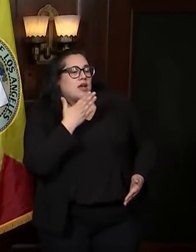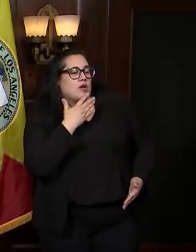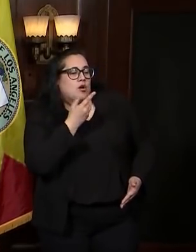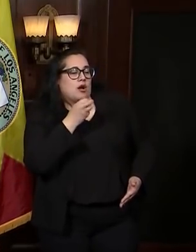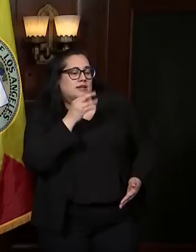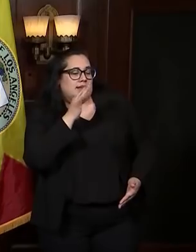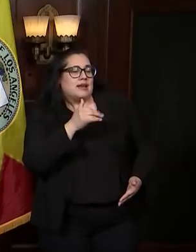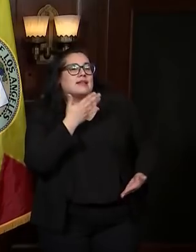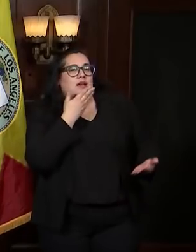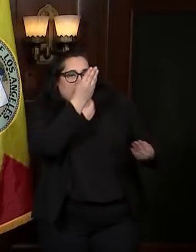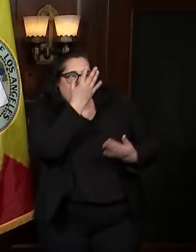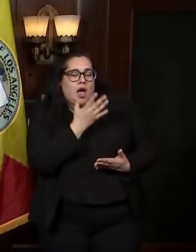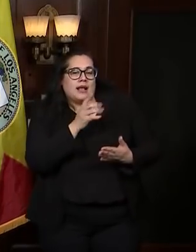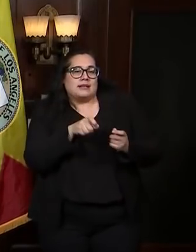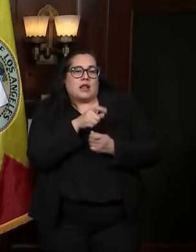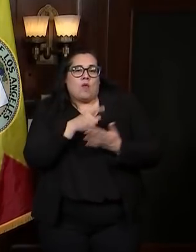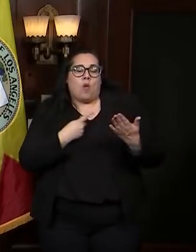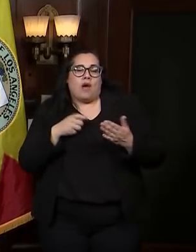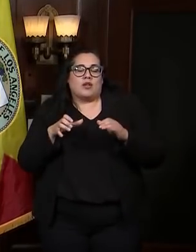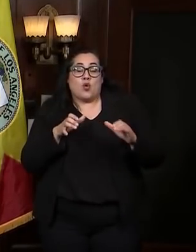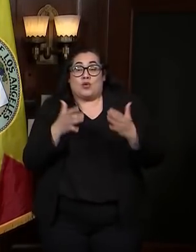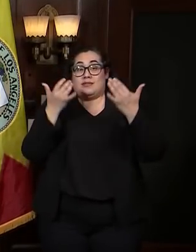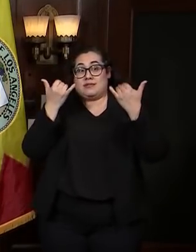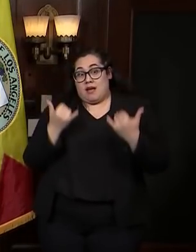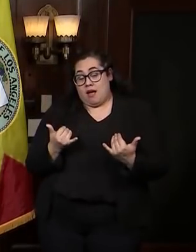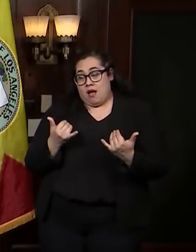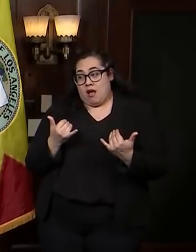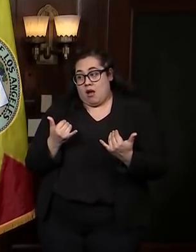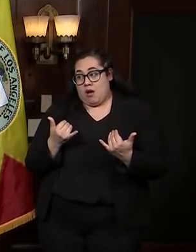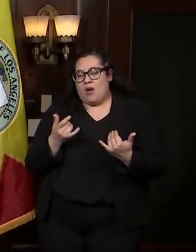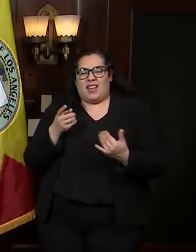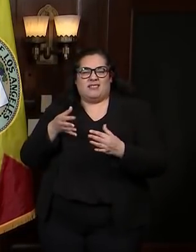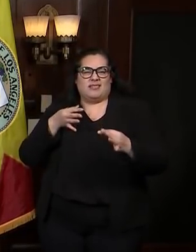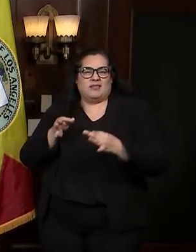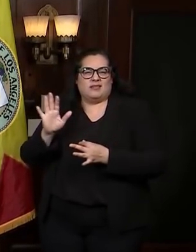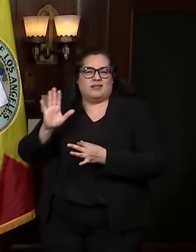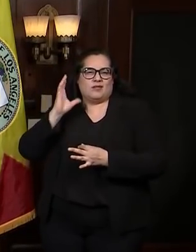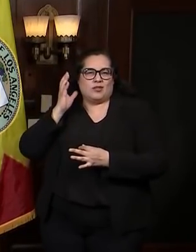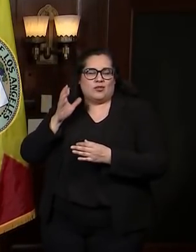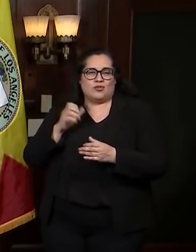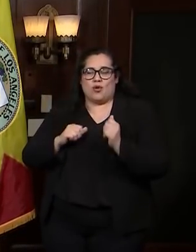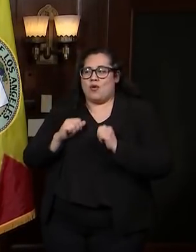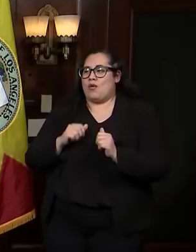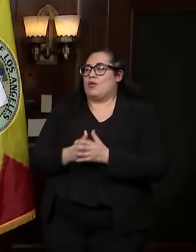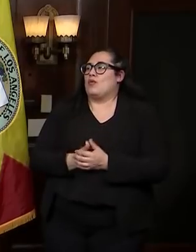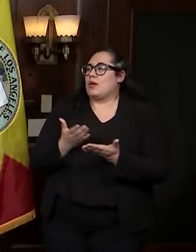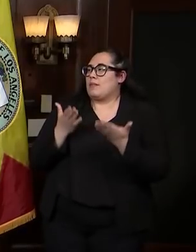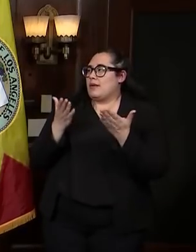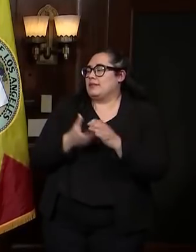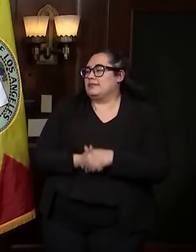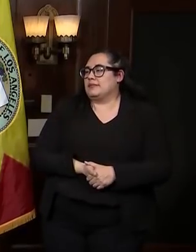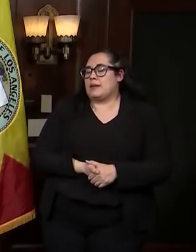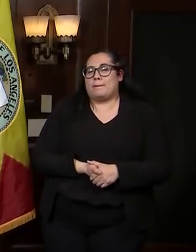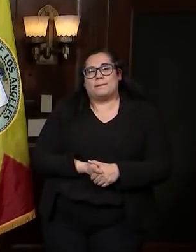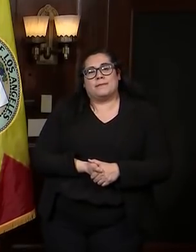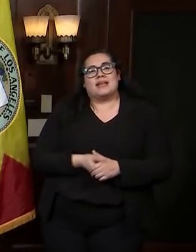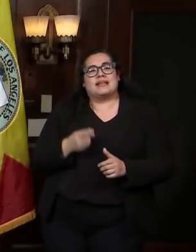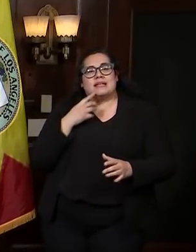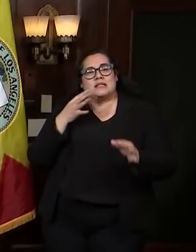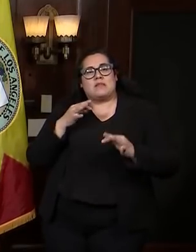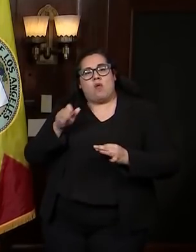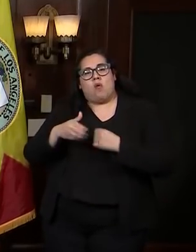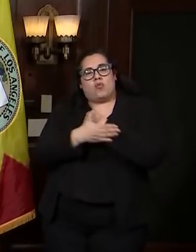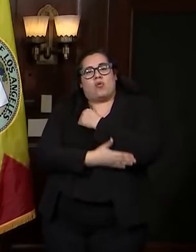explica exactamente qué es lo que hay que hacer ahora. Esta recomendación que en efecto se pone en práctica en otros países, ya lo decía el